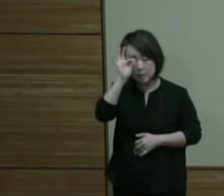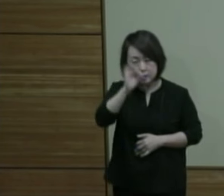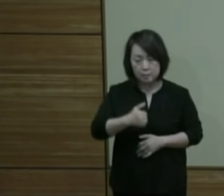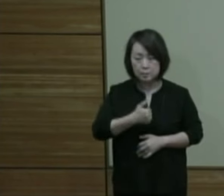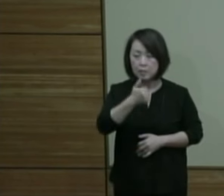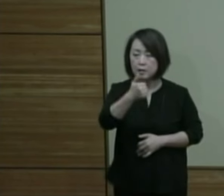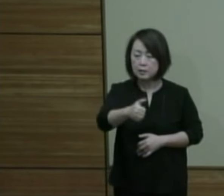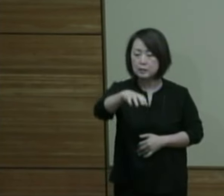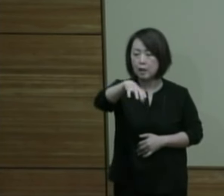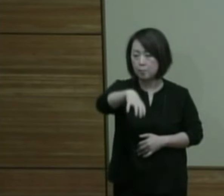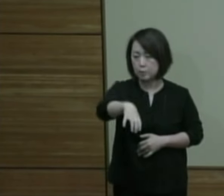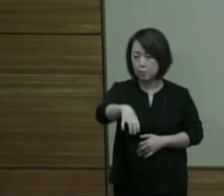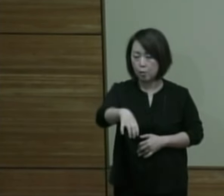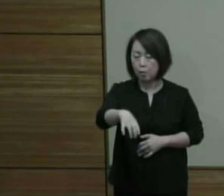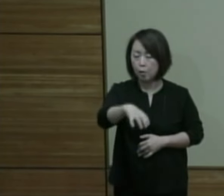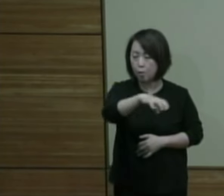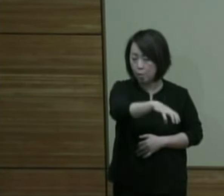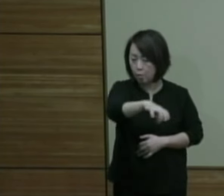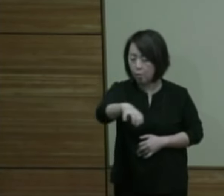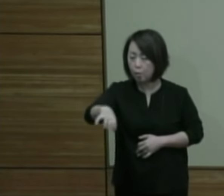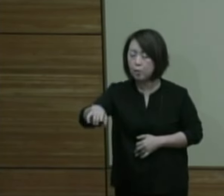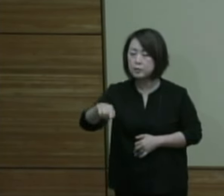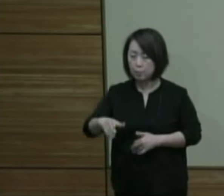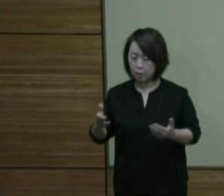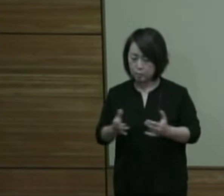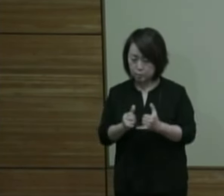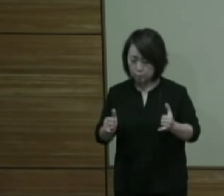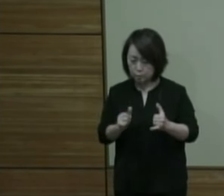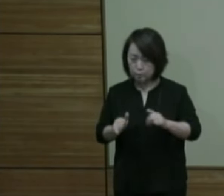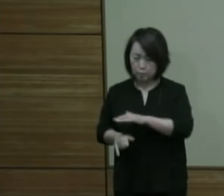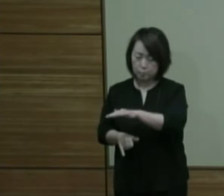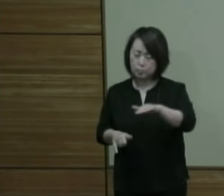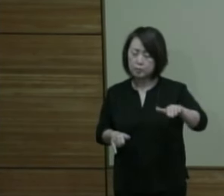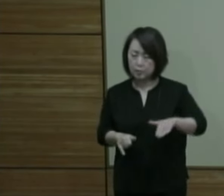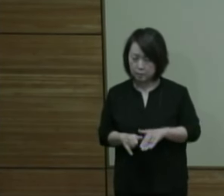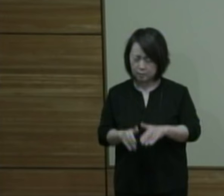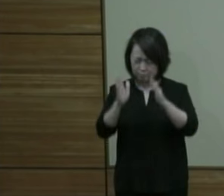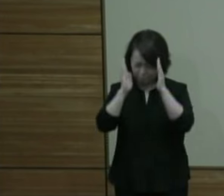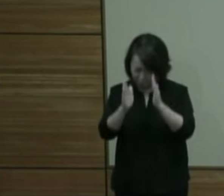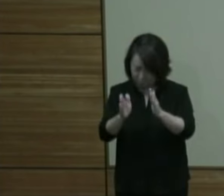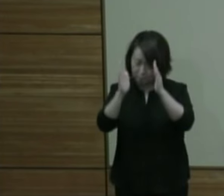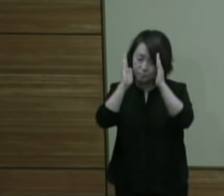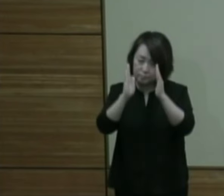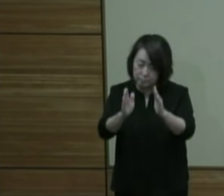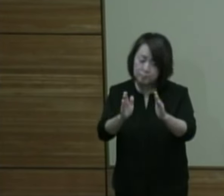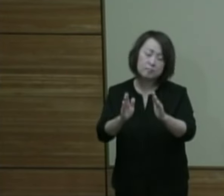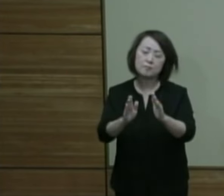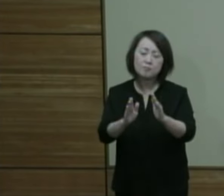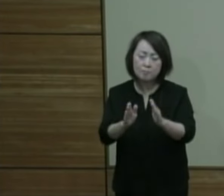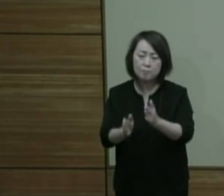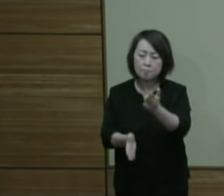ただいた範囲では、本当にあの職員の皆さんがですね、非常に献身的にあの、